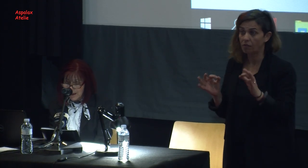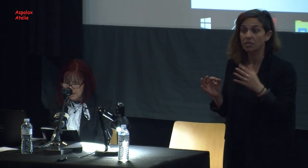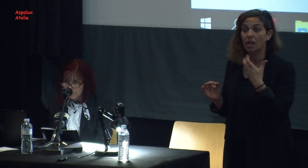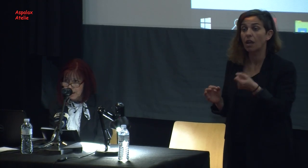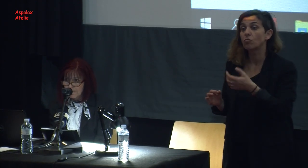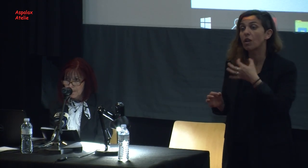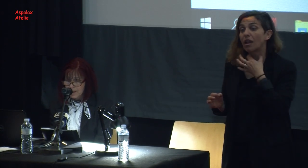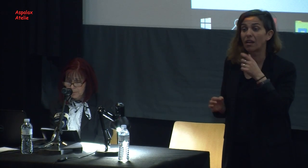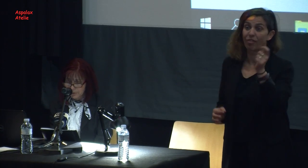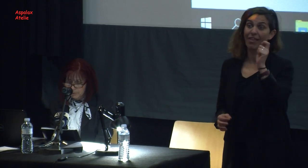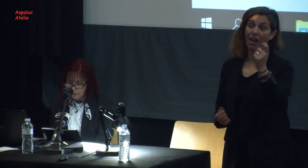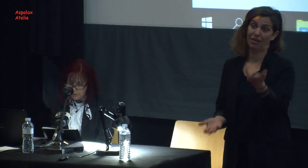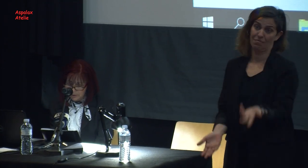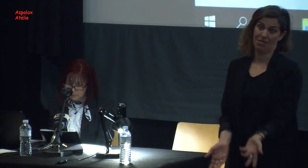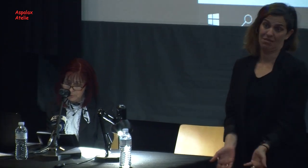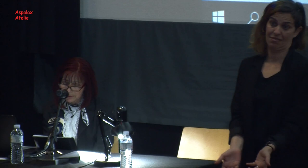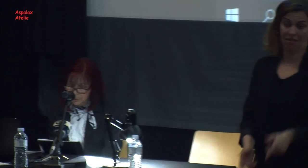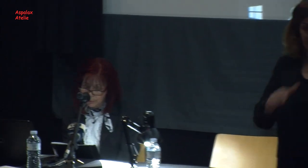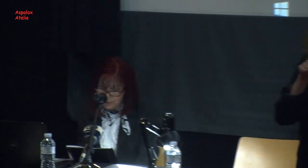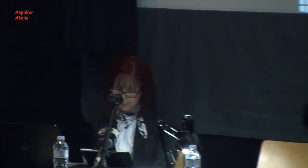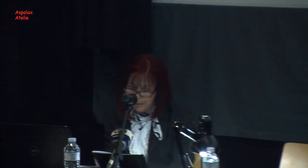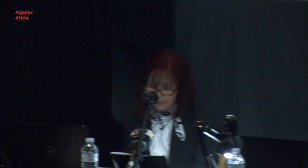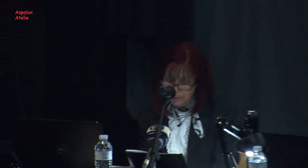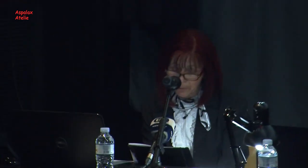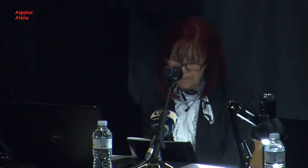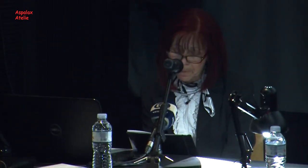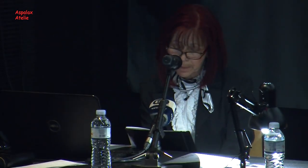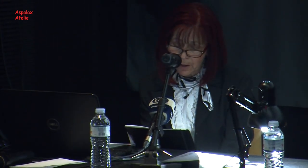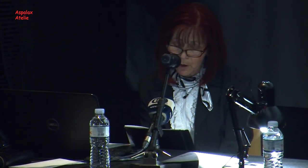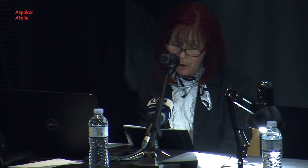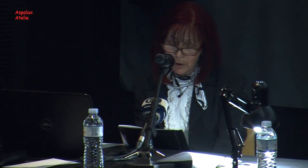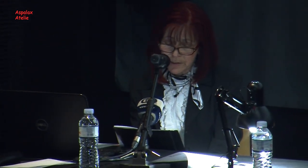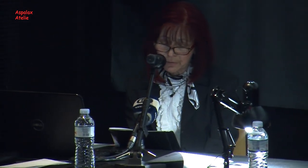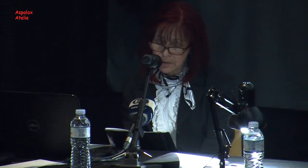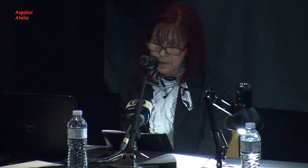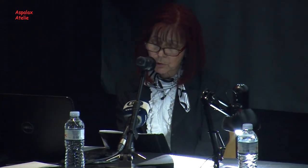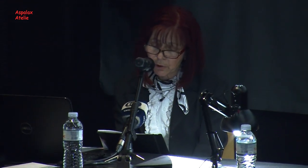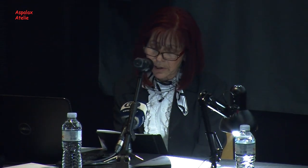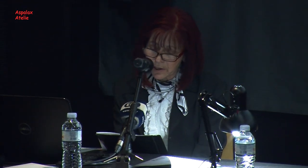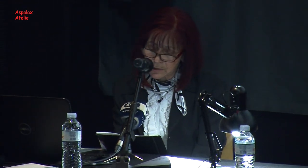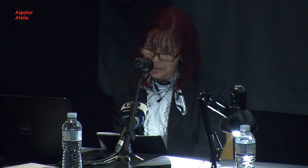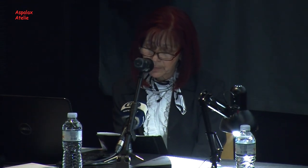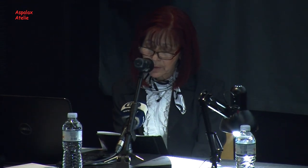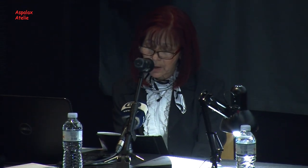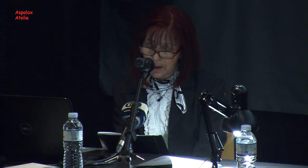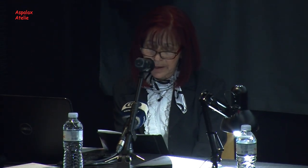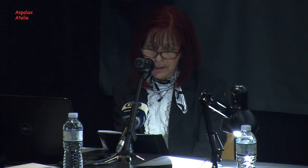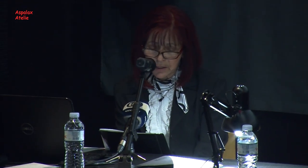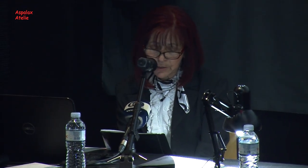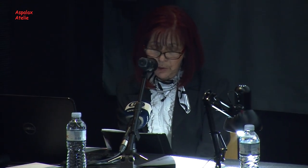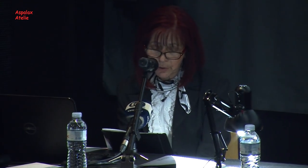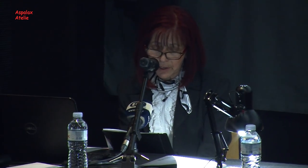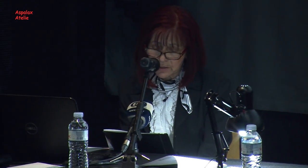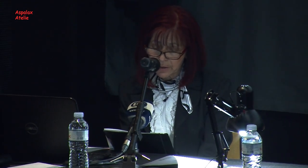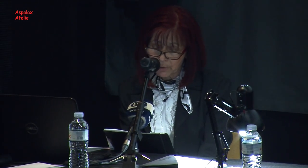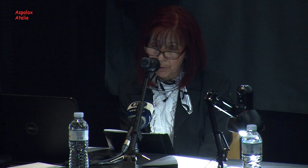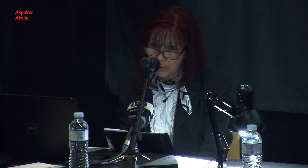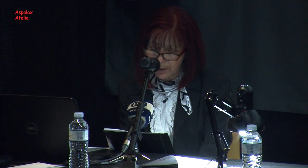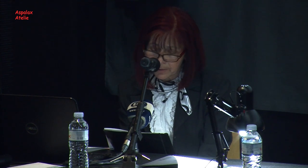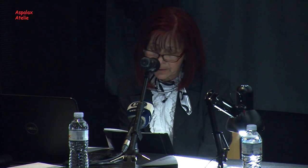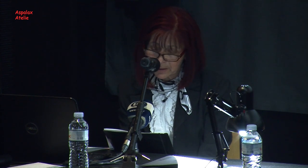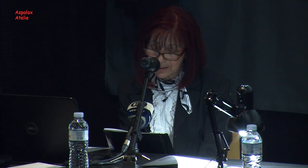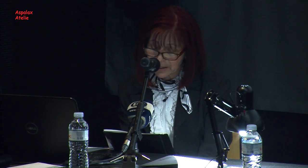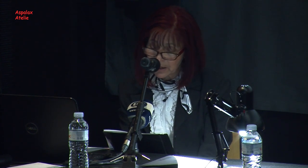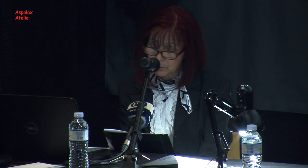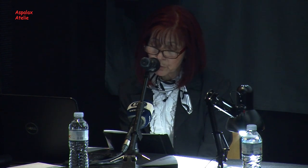από ένα διάλειμμα από τη φροντίδα τους να ξεκουραστούν λίγο. Όλες αυτές οι δυσκολίες ανάγκασαν τις οικογένειες να